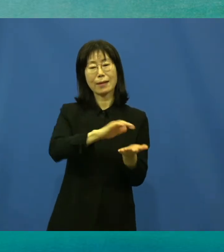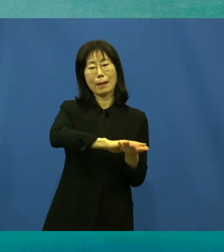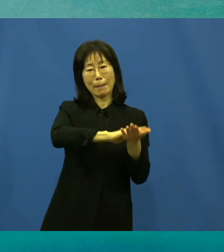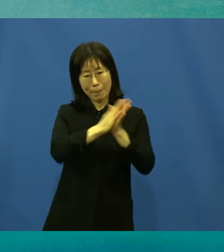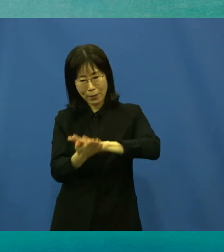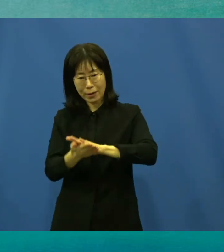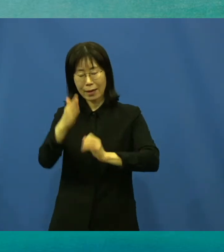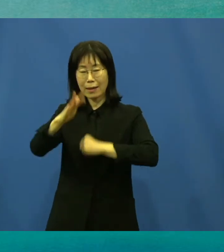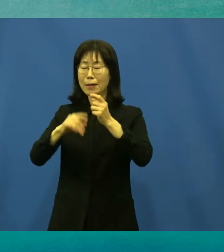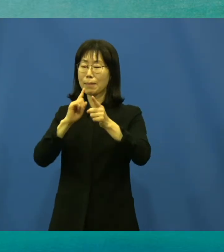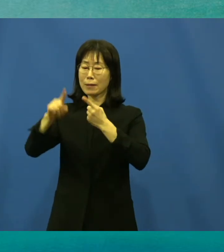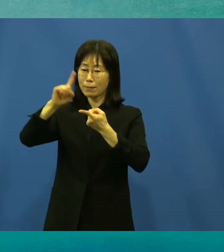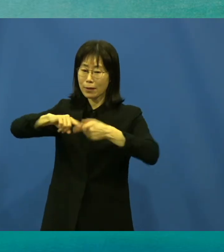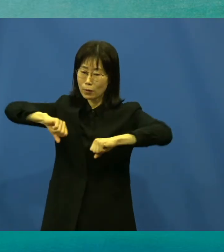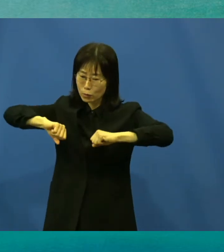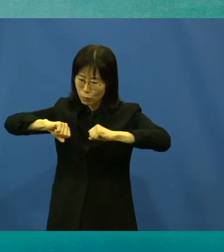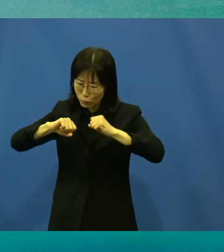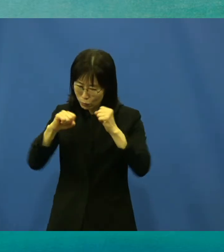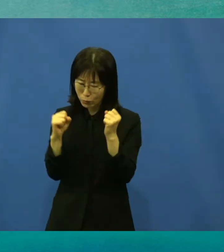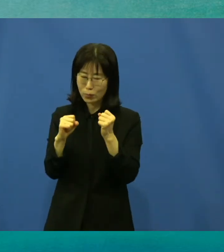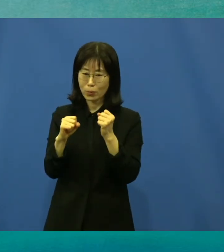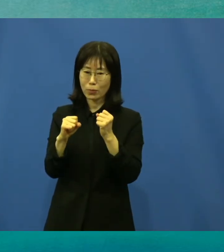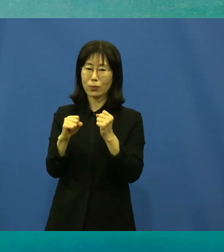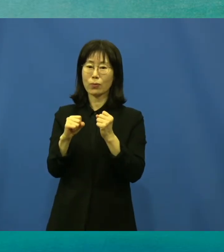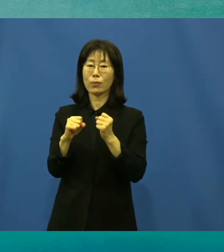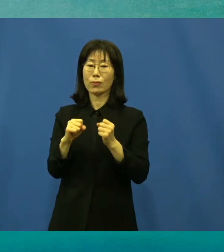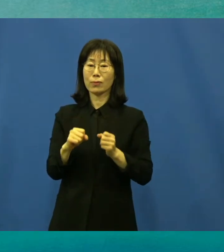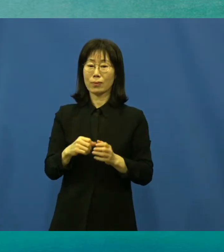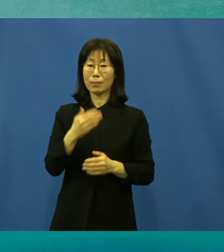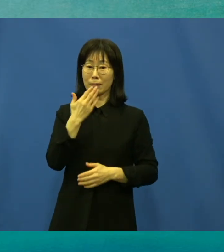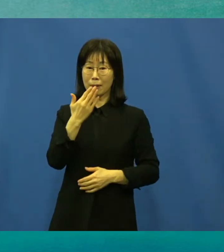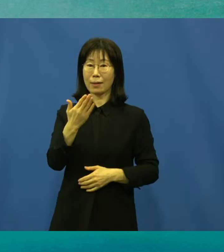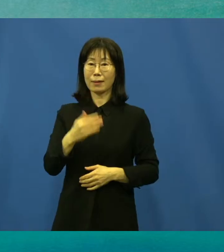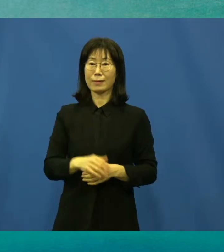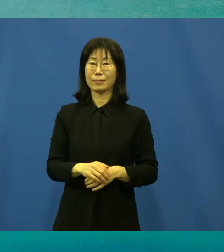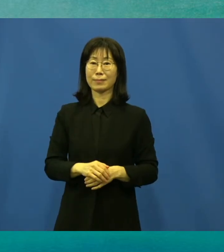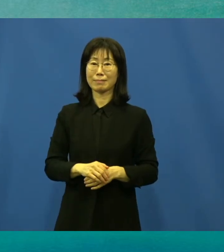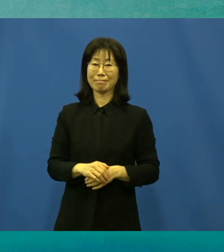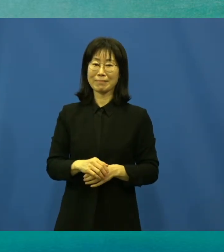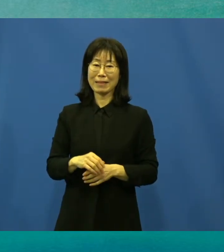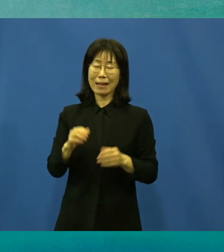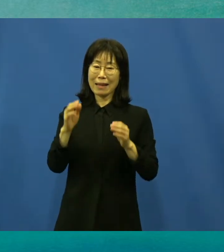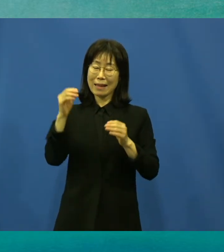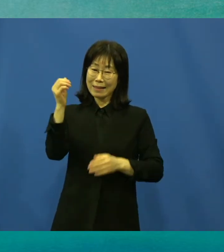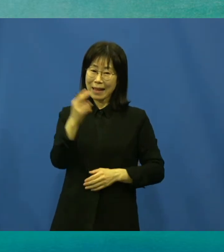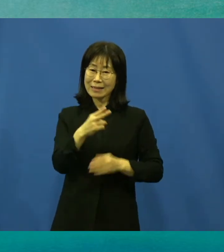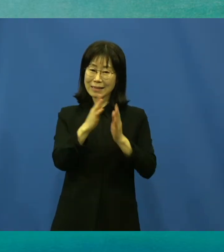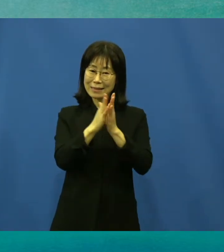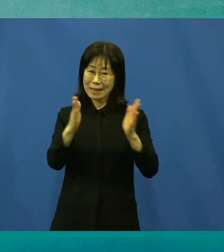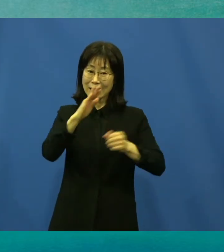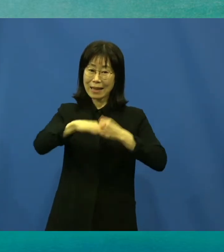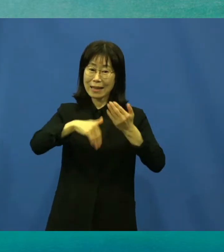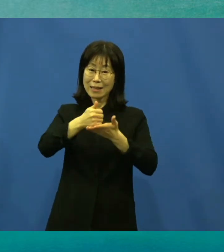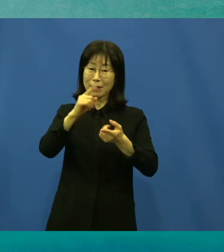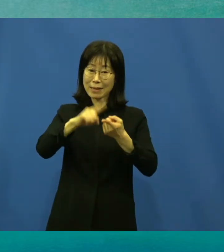이 다시 시작하게 하시는 하나님, 내일 새벽에 뵙겠습니다.